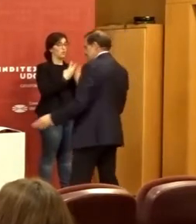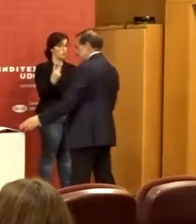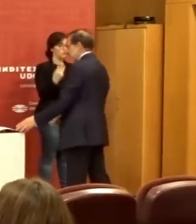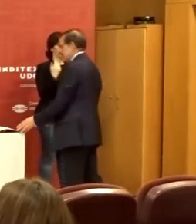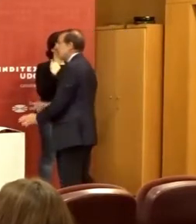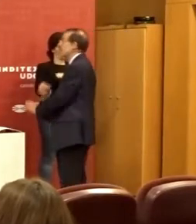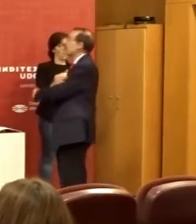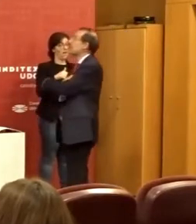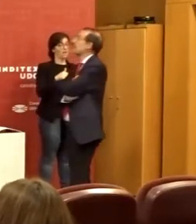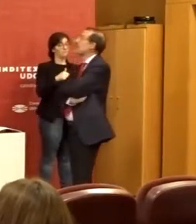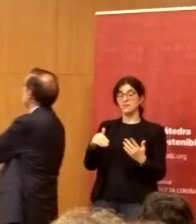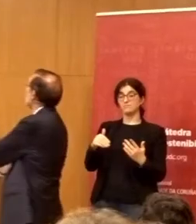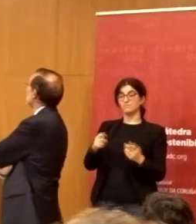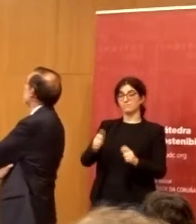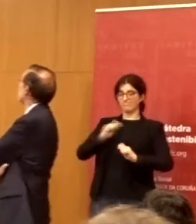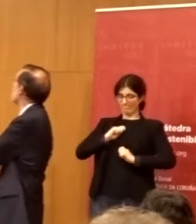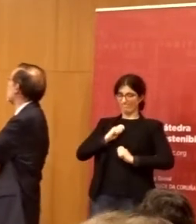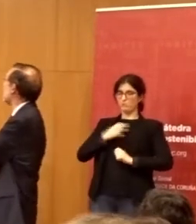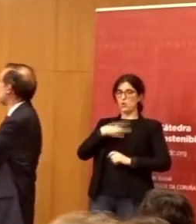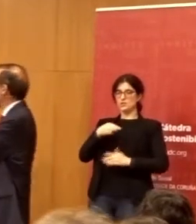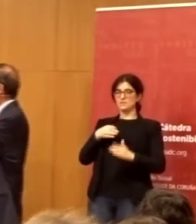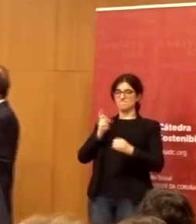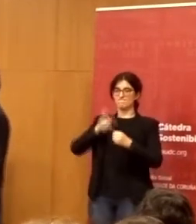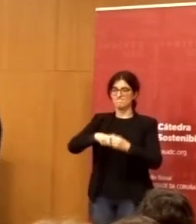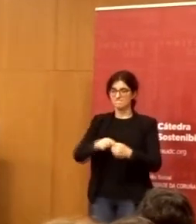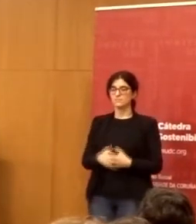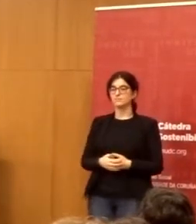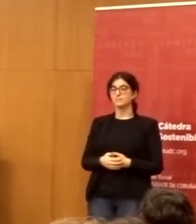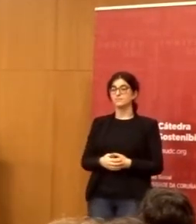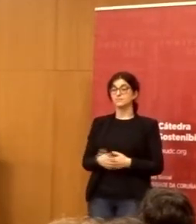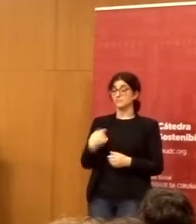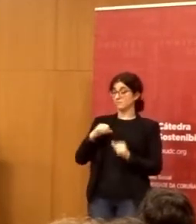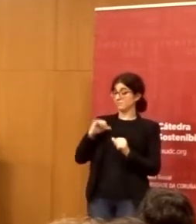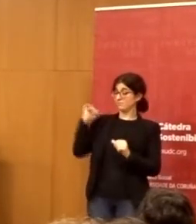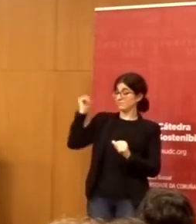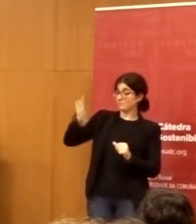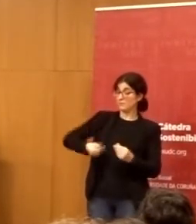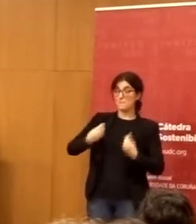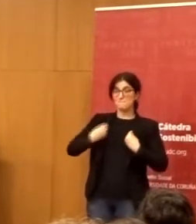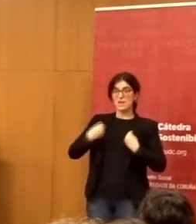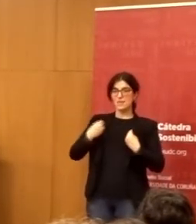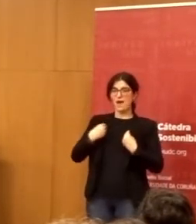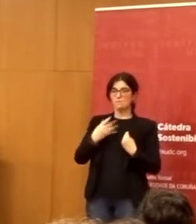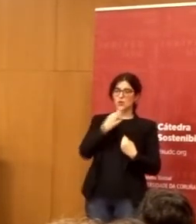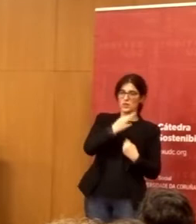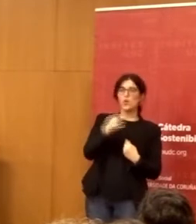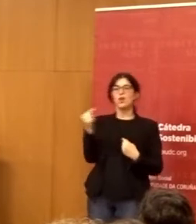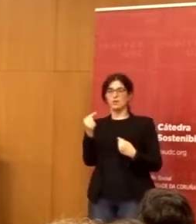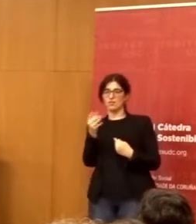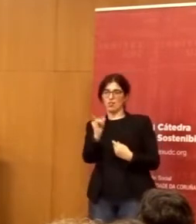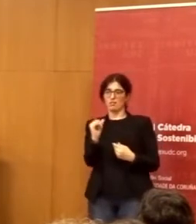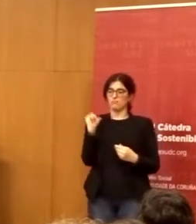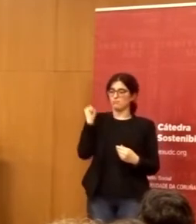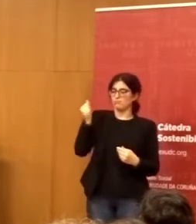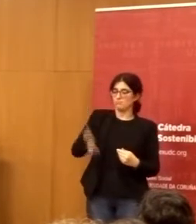tenido la ocasión de participar. Mi recorrido en la vida ha tenido luces y sombras. Cuando dejé la seguridad